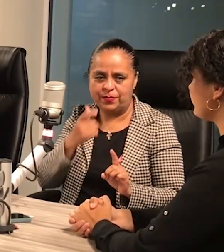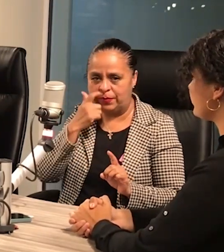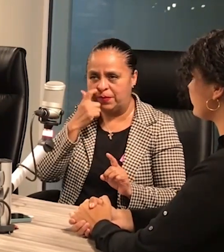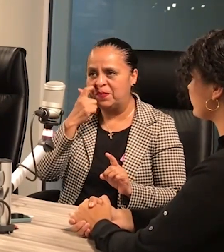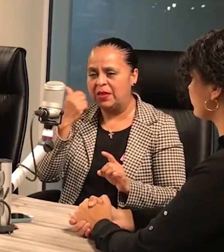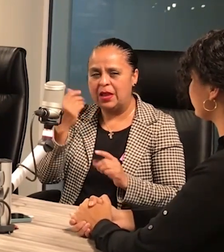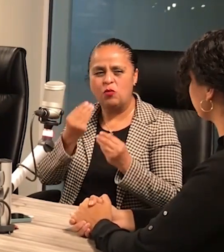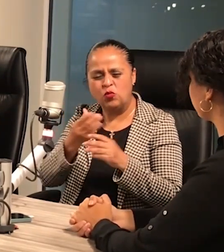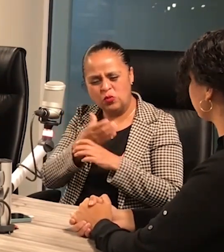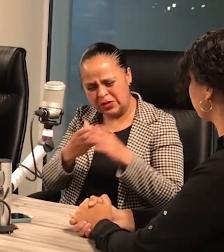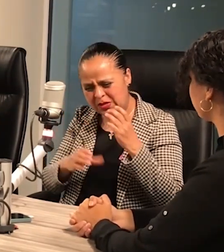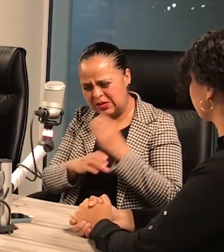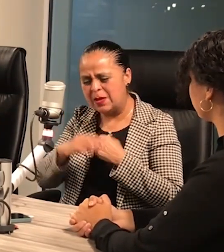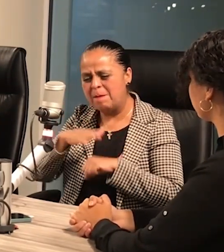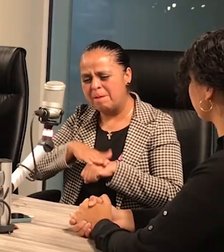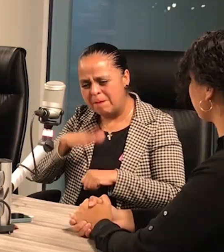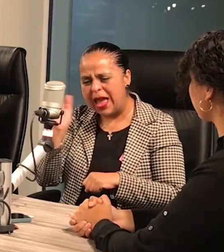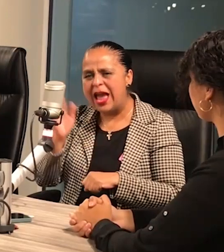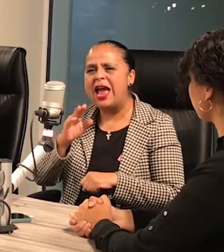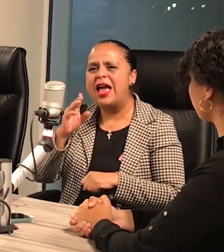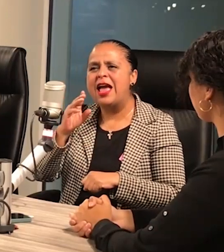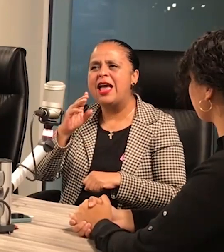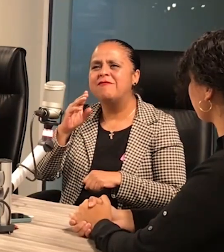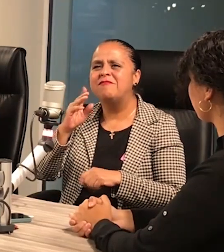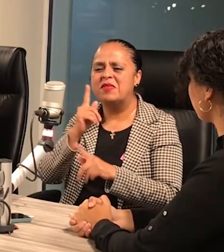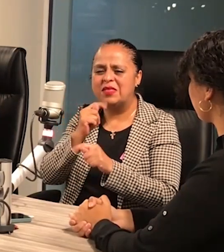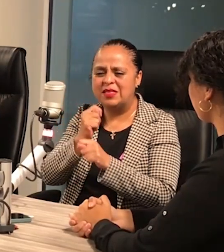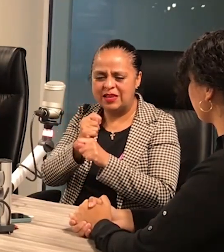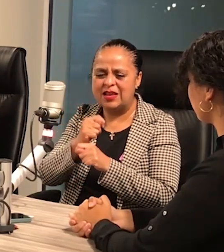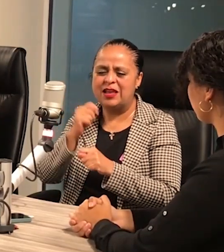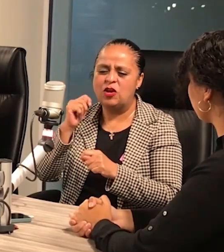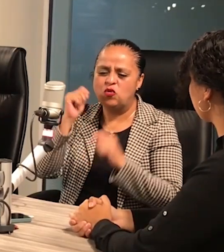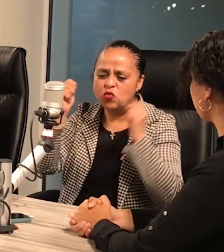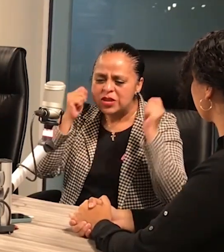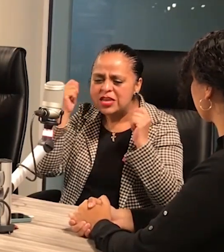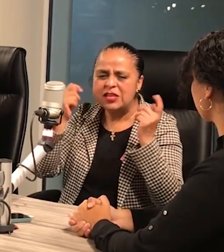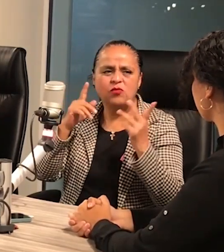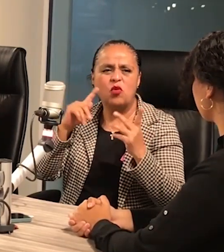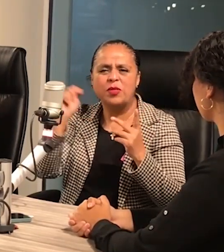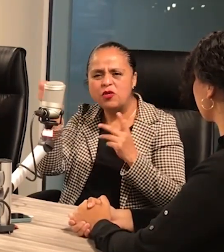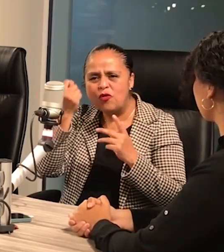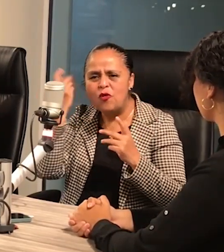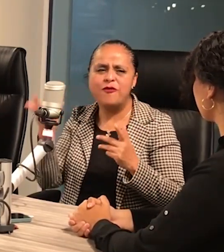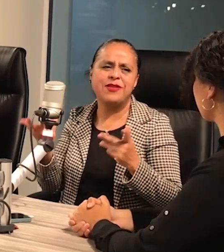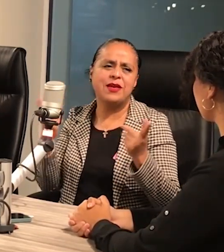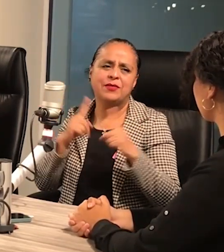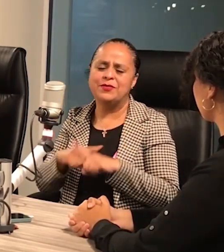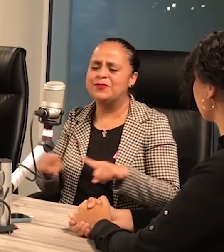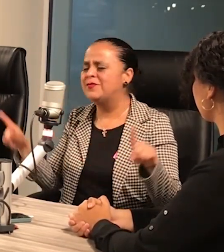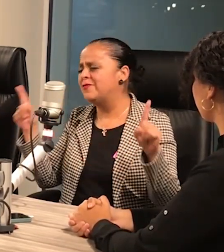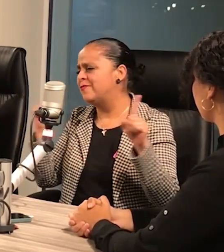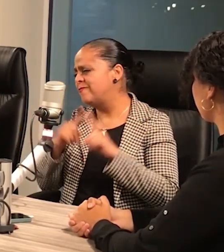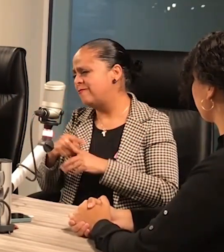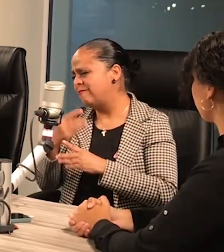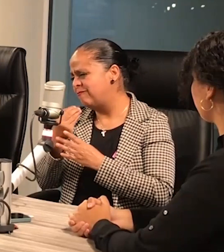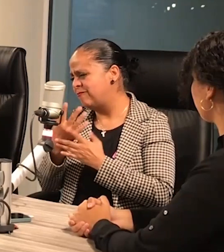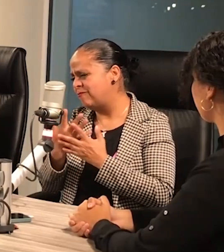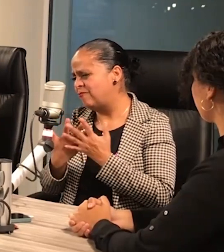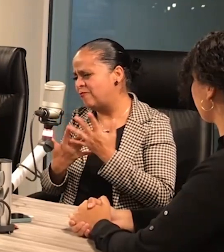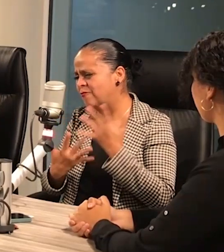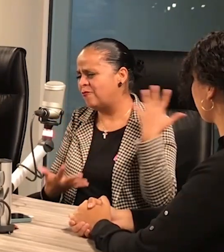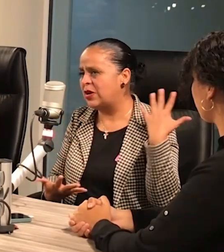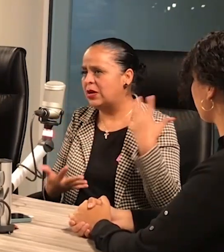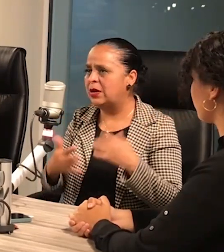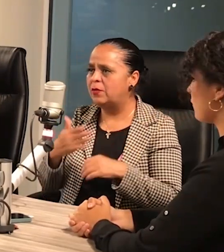muchas cosas más: entornos digitales, servicios, turismo. Hay muchísimo campo por explorar.